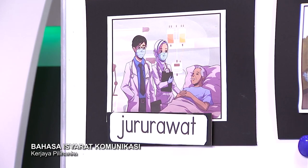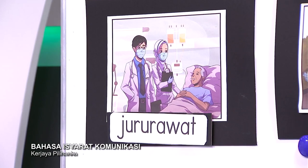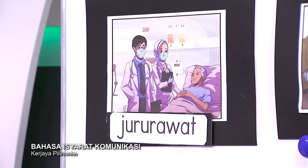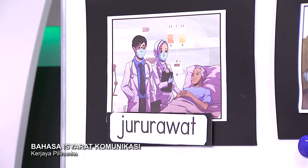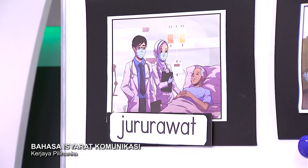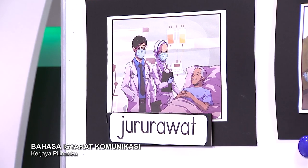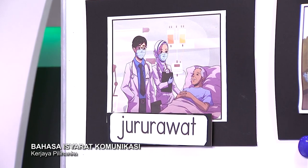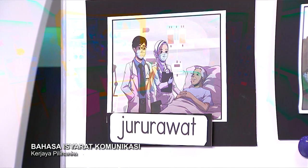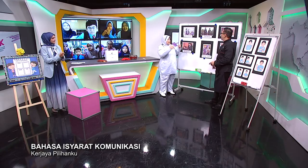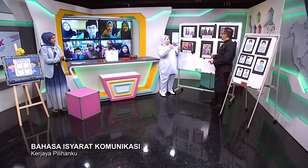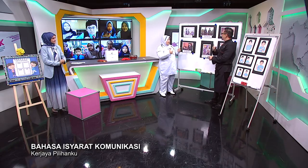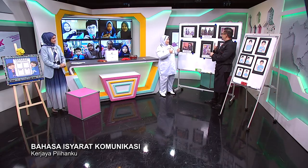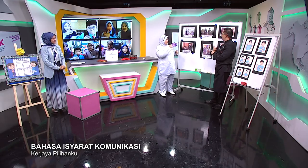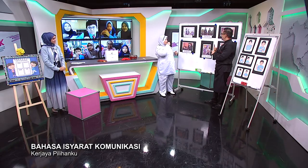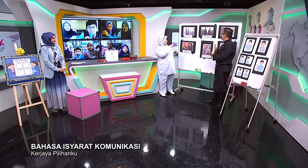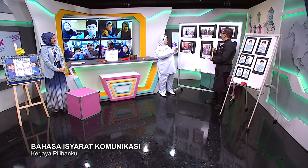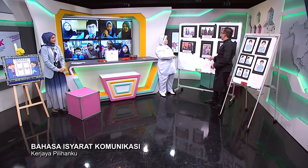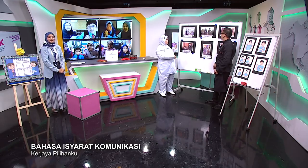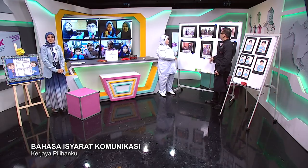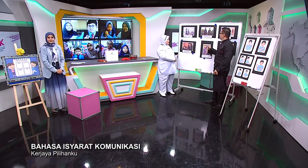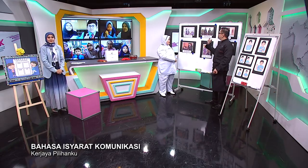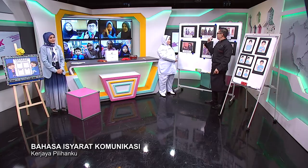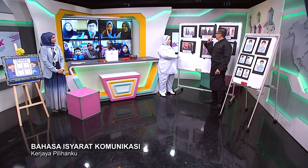Jururawat. Ya. Okey. Sekarang tengok.